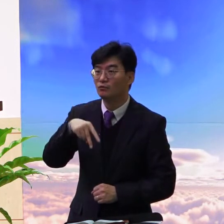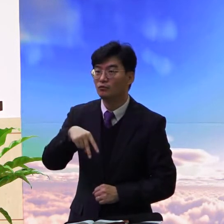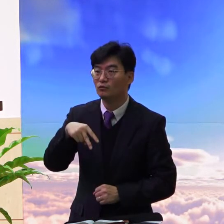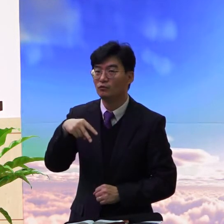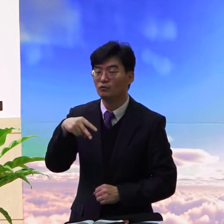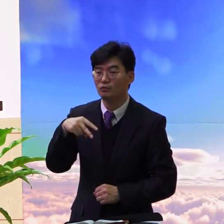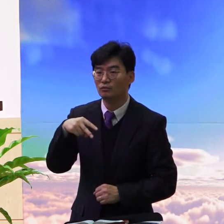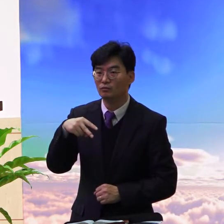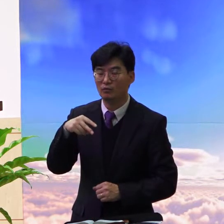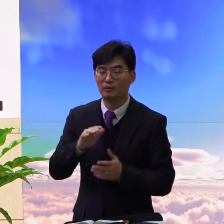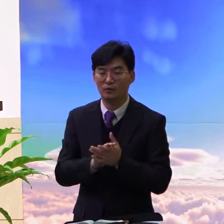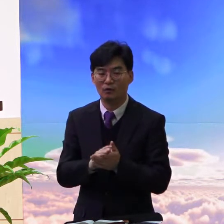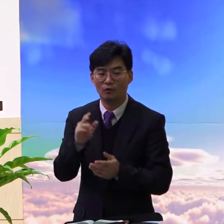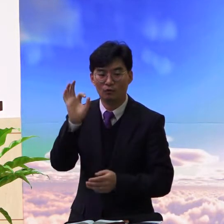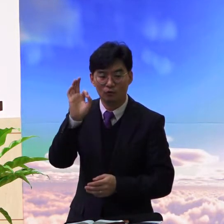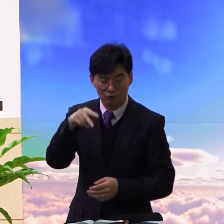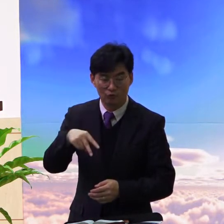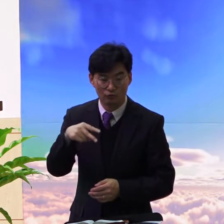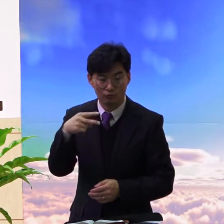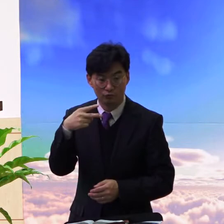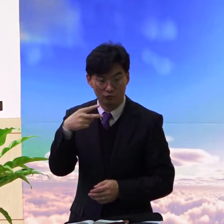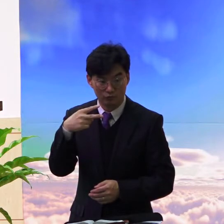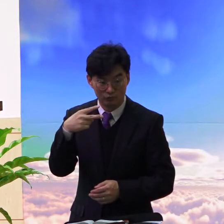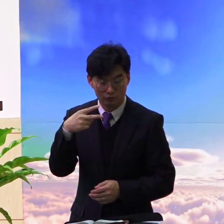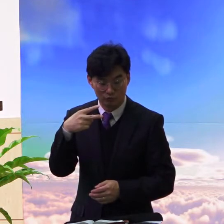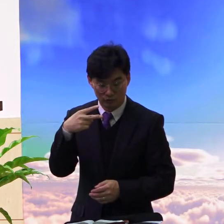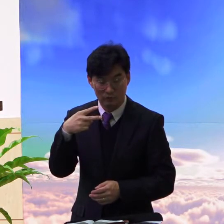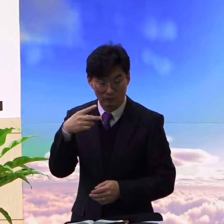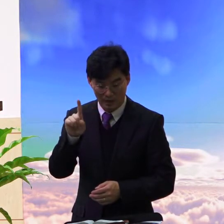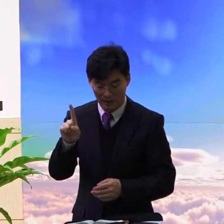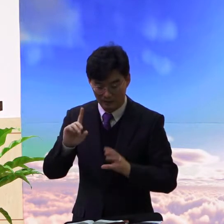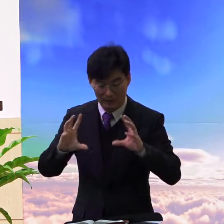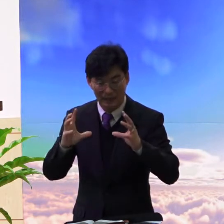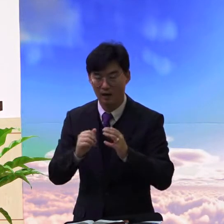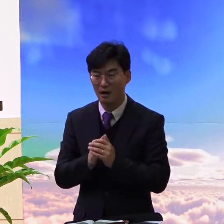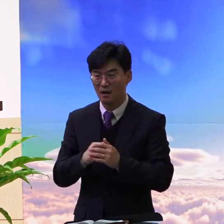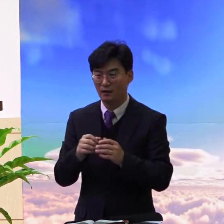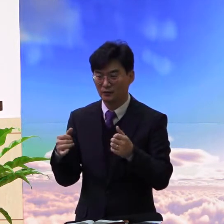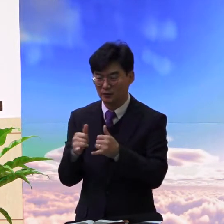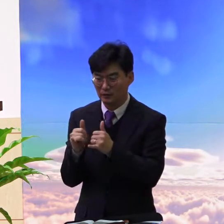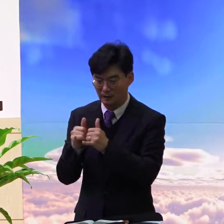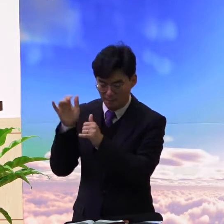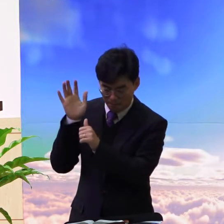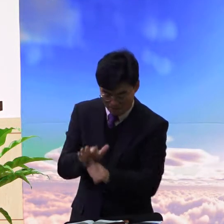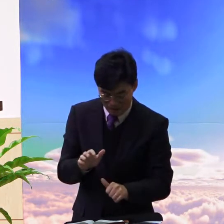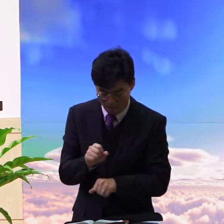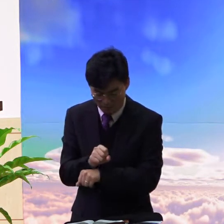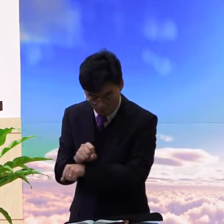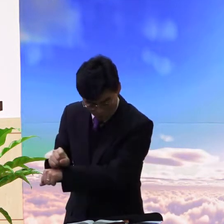바벨론 포로도 예언하고 그런 상황이었습니다. 그때를 살던 백성에게 하나님께서 주신 약속이 있습니다.